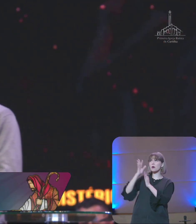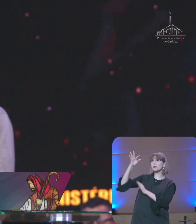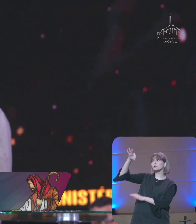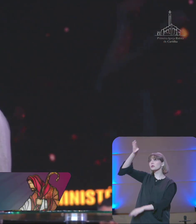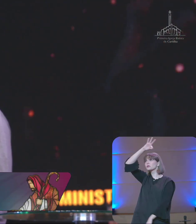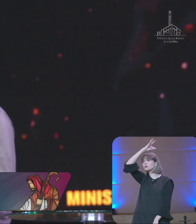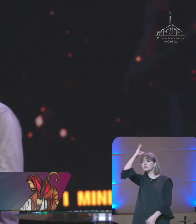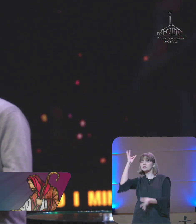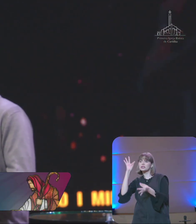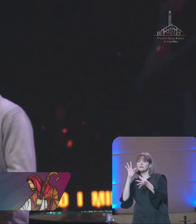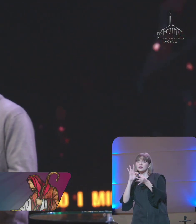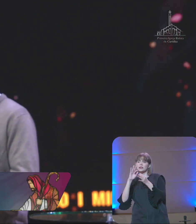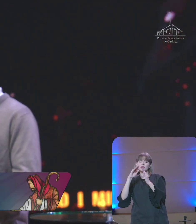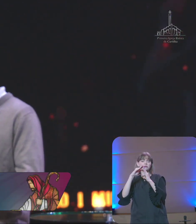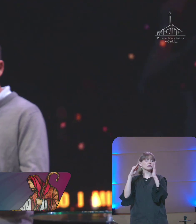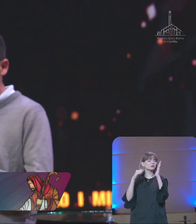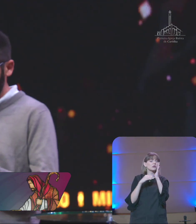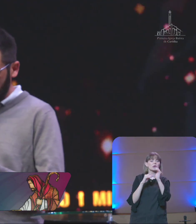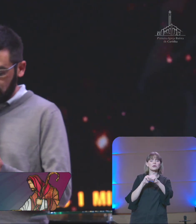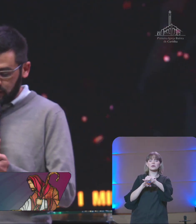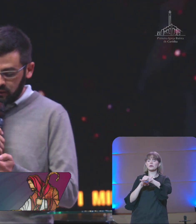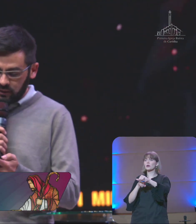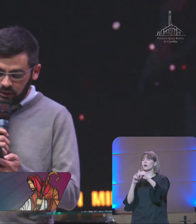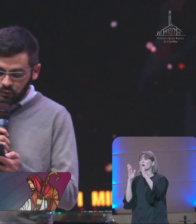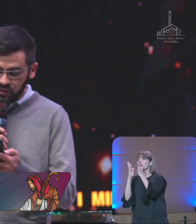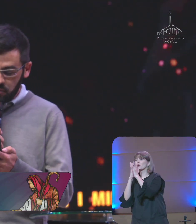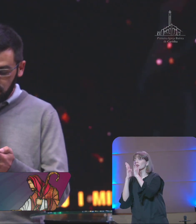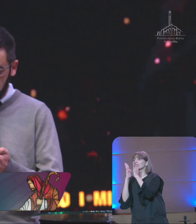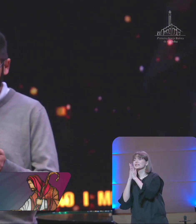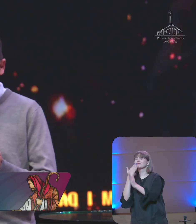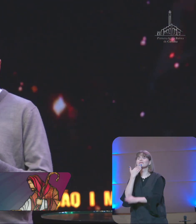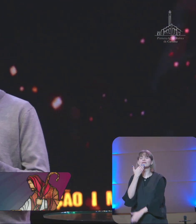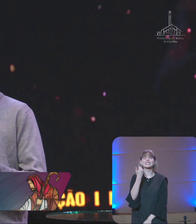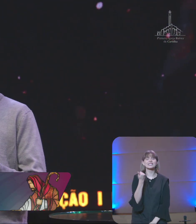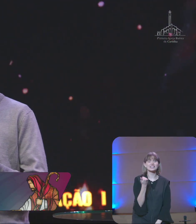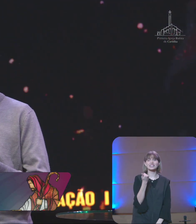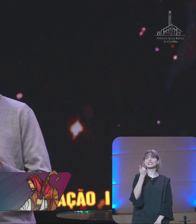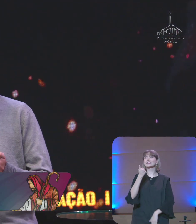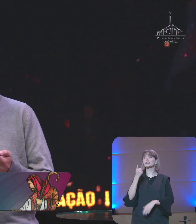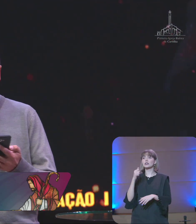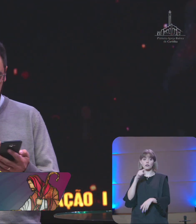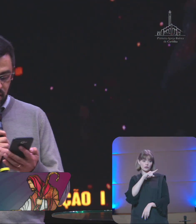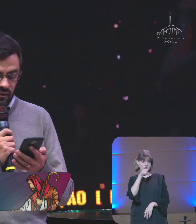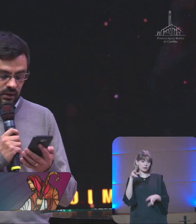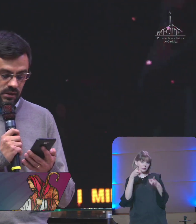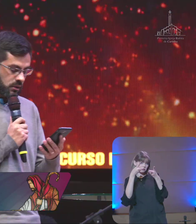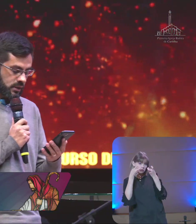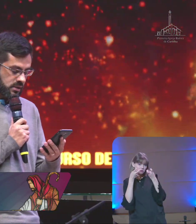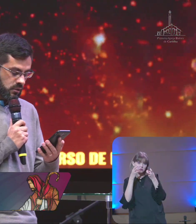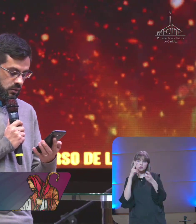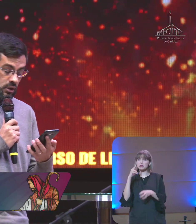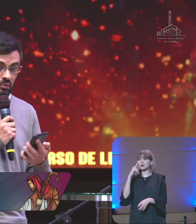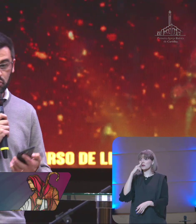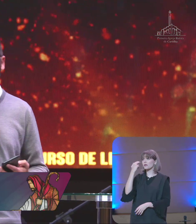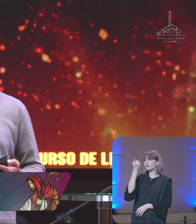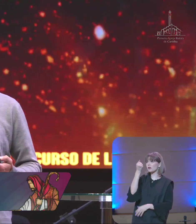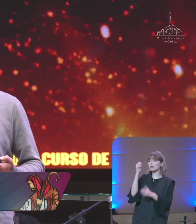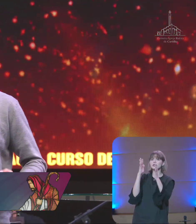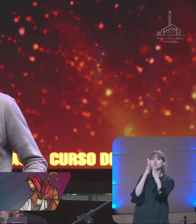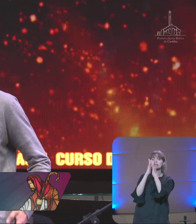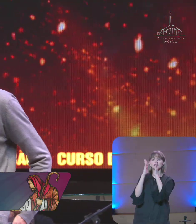as ocasiões, com toda oração e súplica, tendo isso em mente, estejam atentos e perseverantes na oração